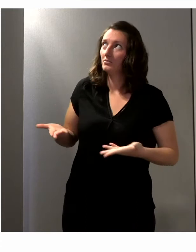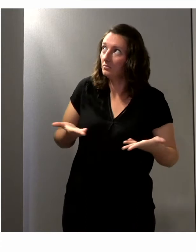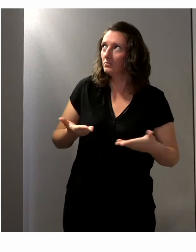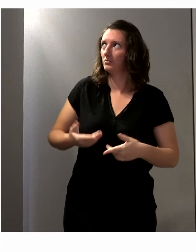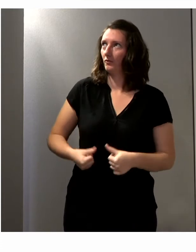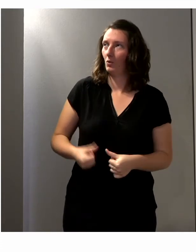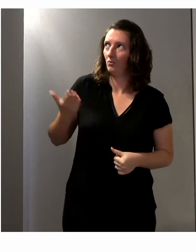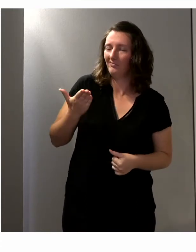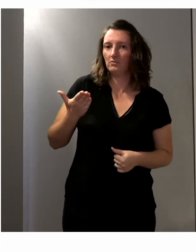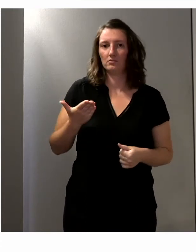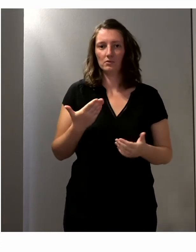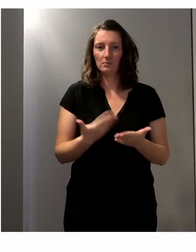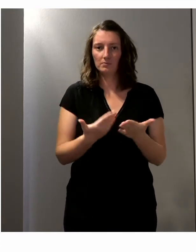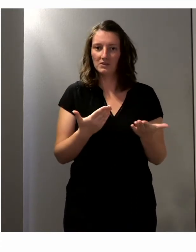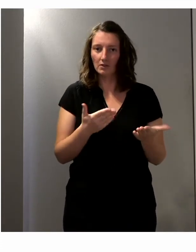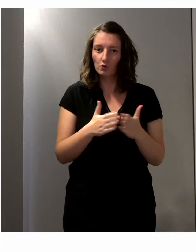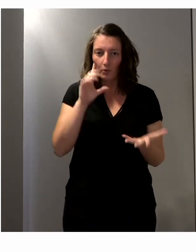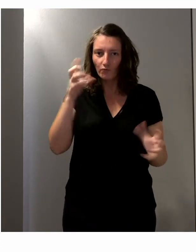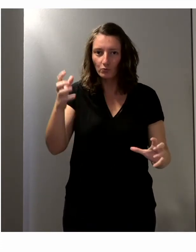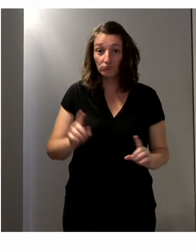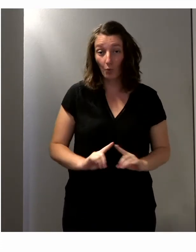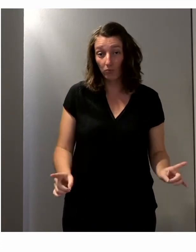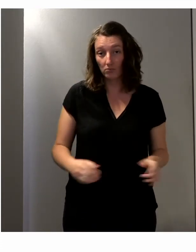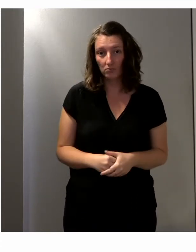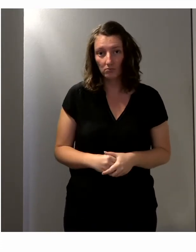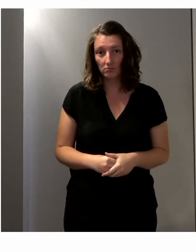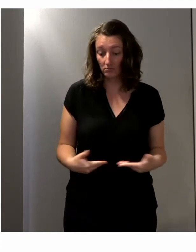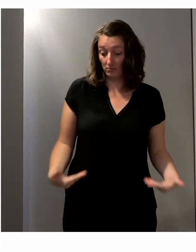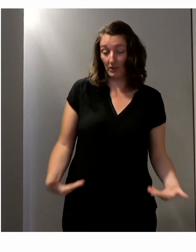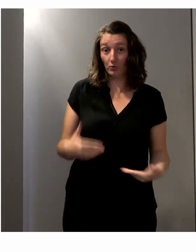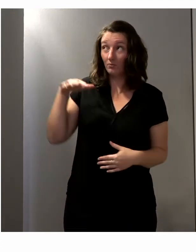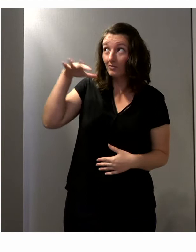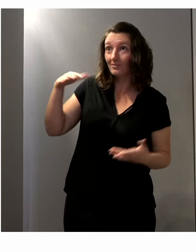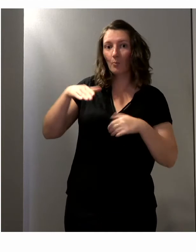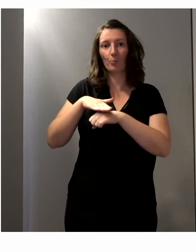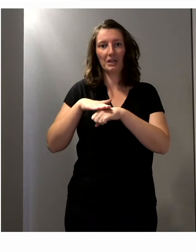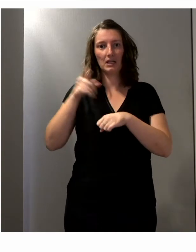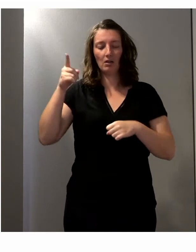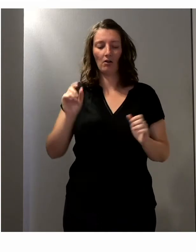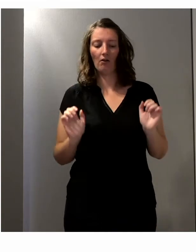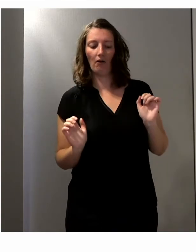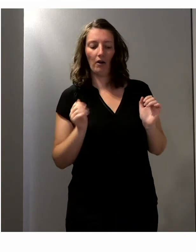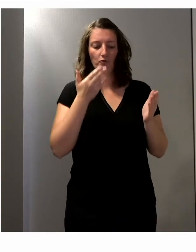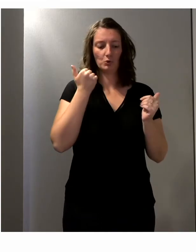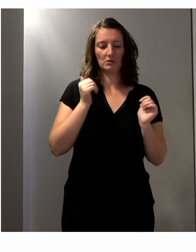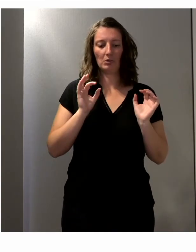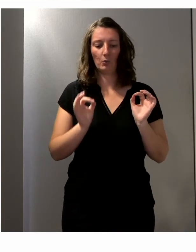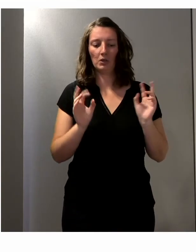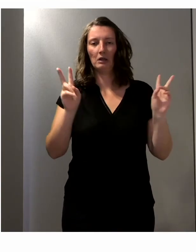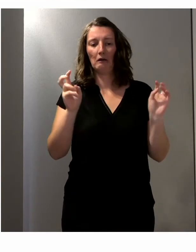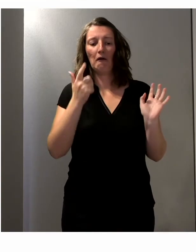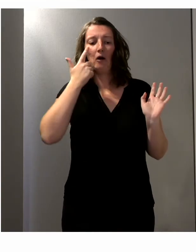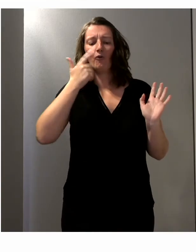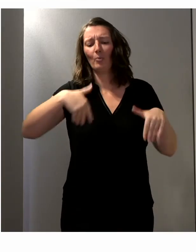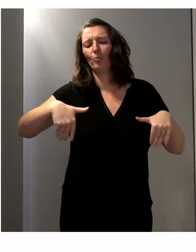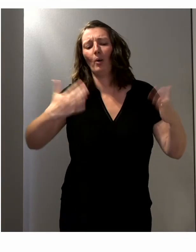pas déraisonnables. À une époque où les pouvoirs publics sont encore à hésiter sur le « quoi qu'il en coûte »